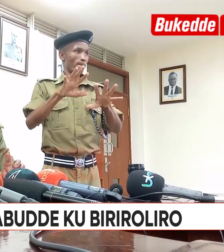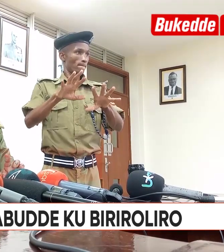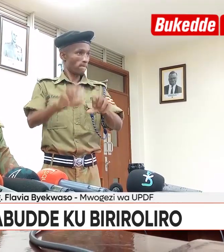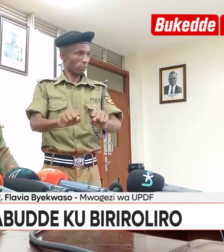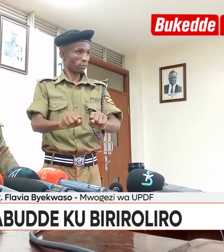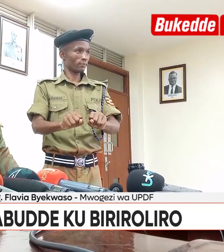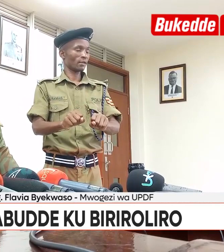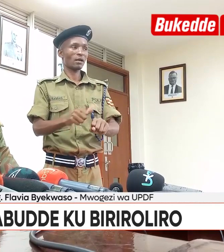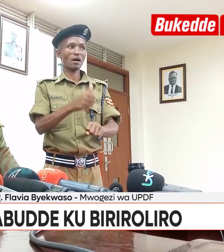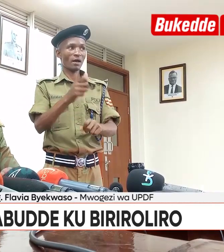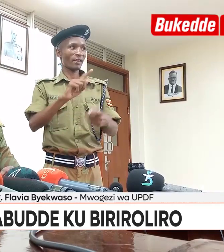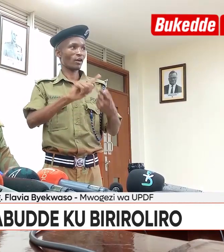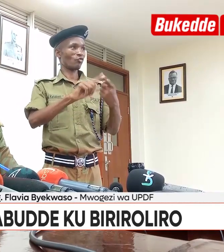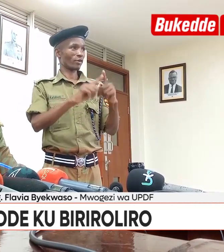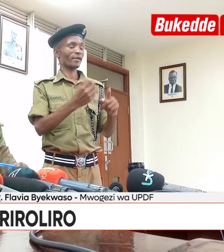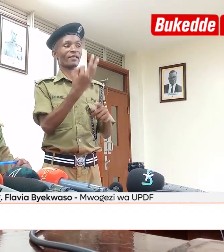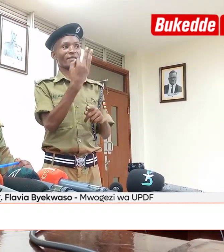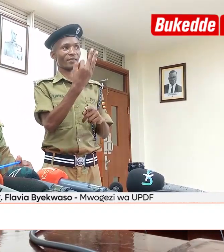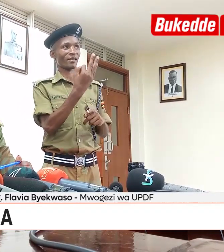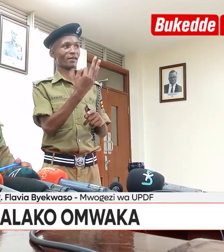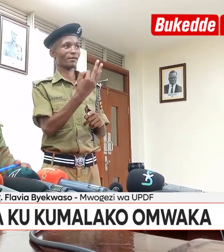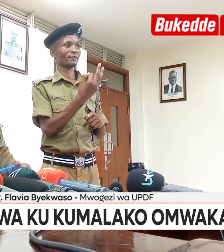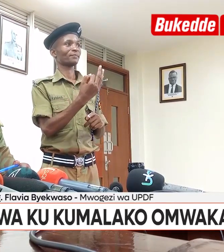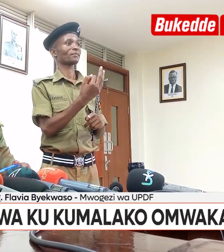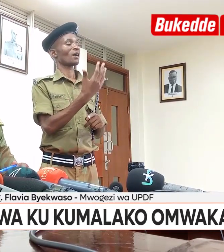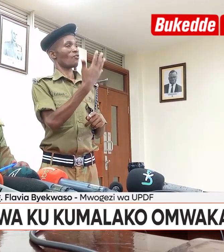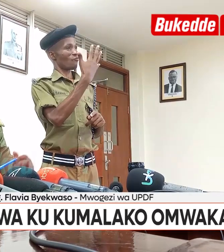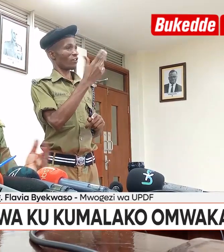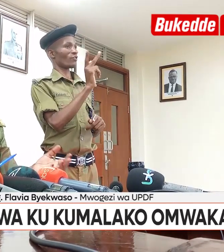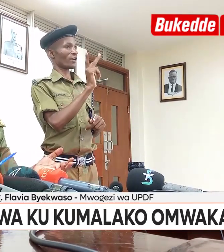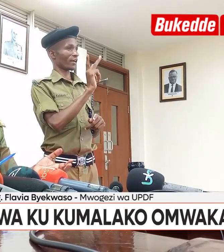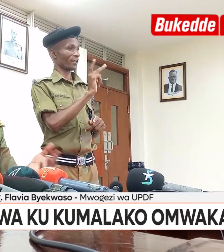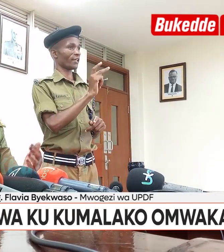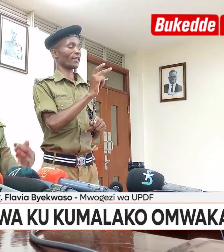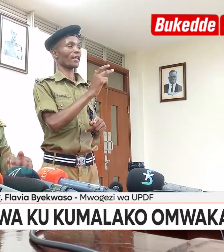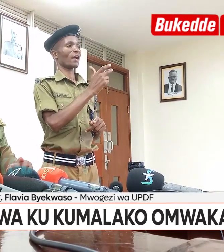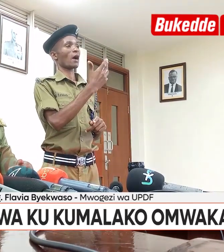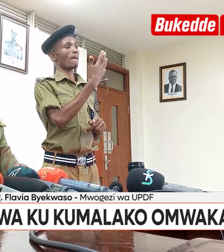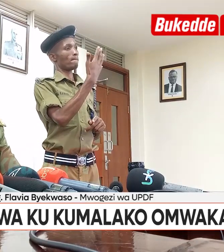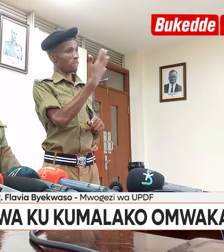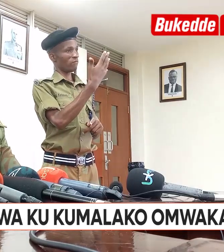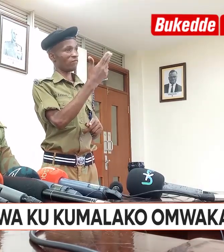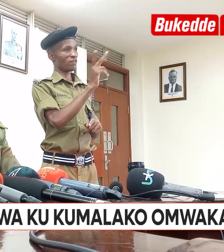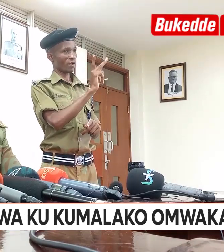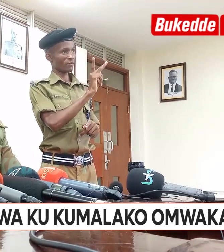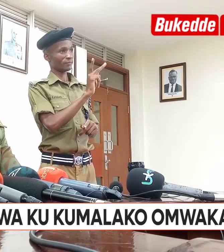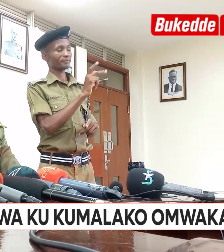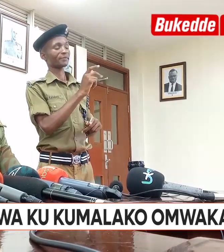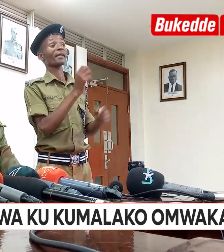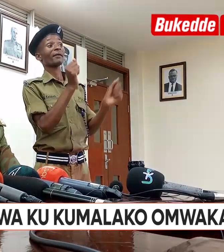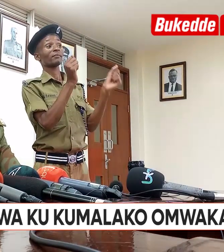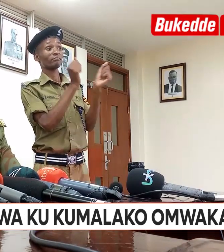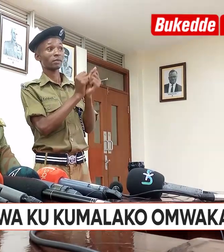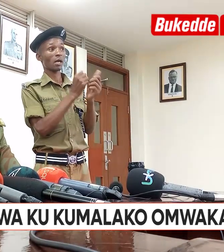banne basatu. Bannakenya ffe be twatwala abataano naffe be twa arrestinga the Kenyans were arrested